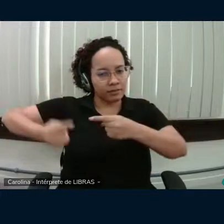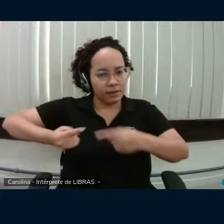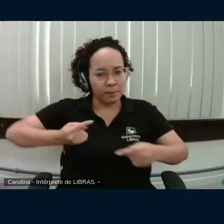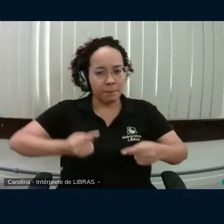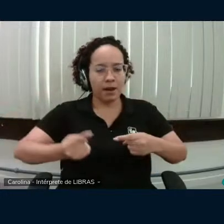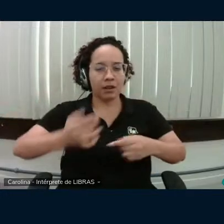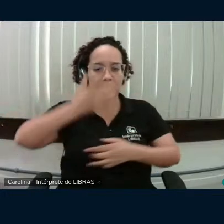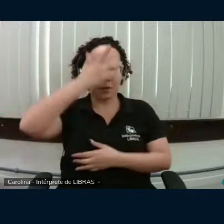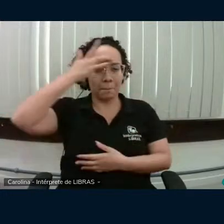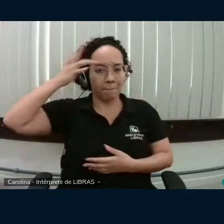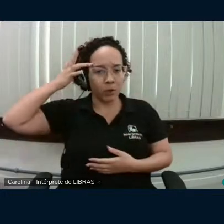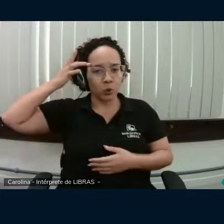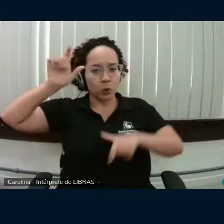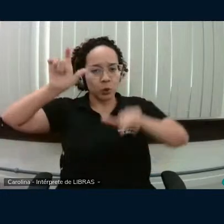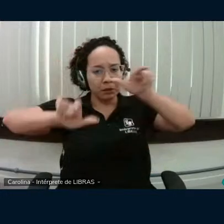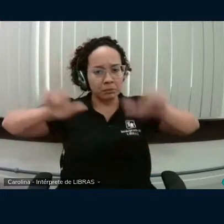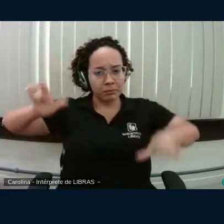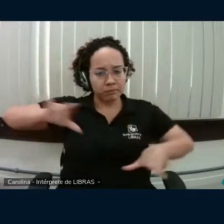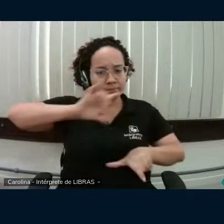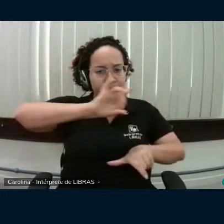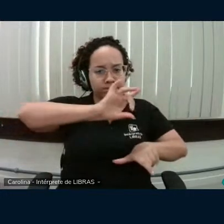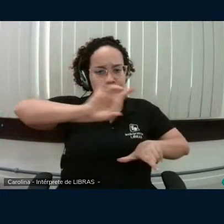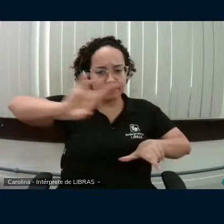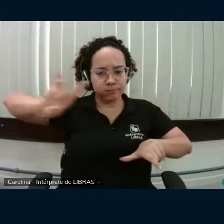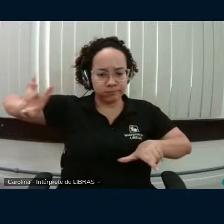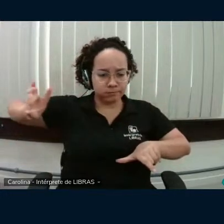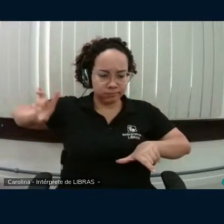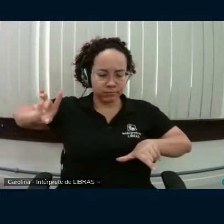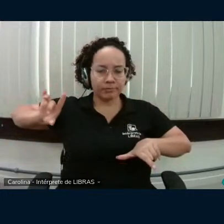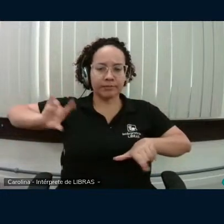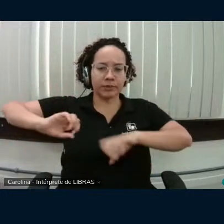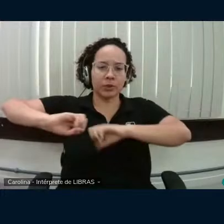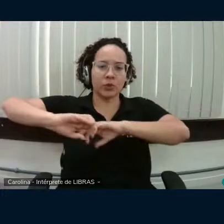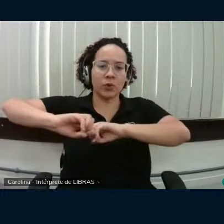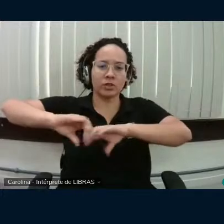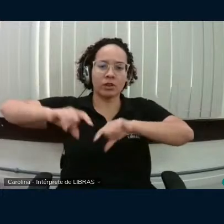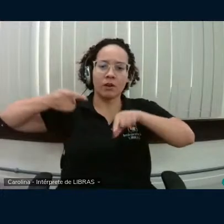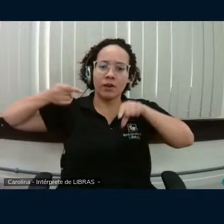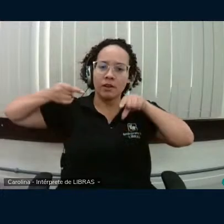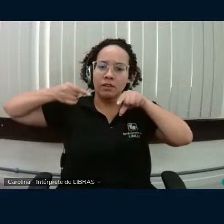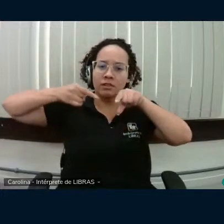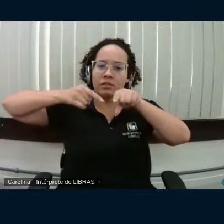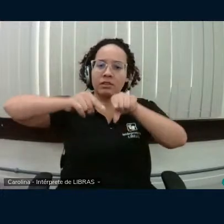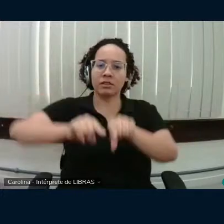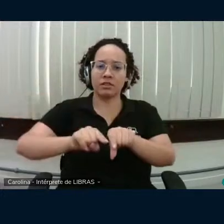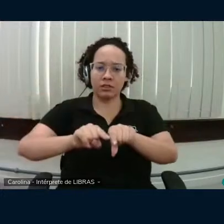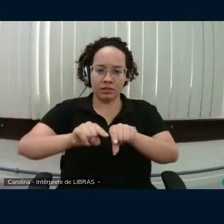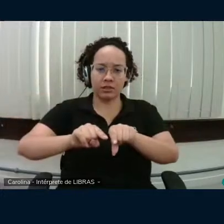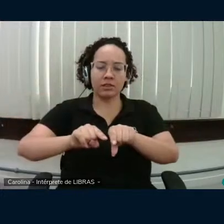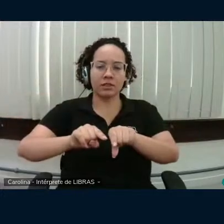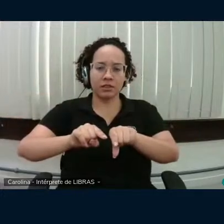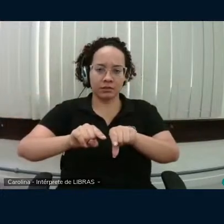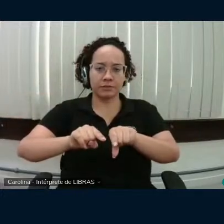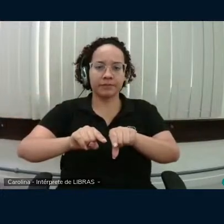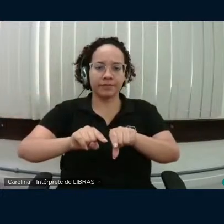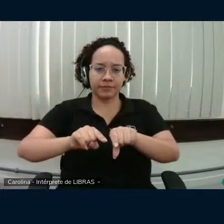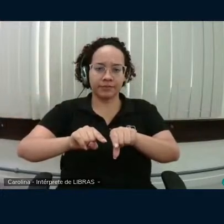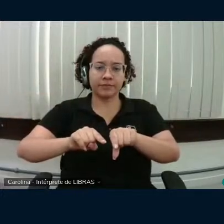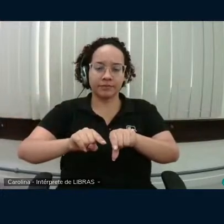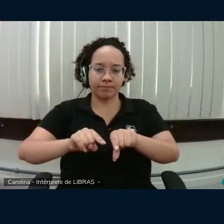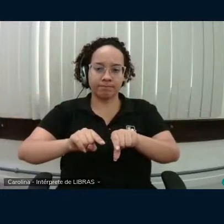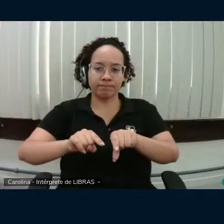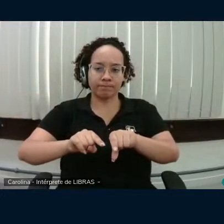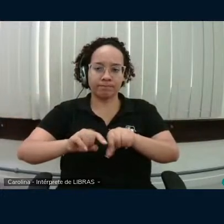dos sujeitos, né? Porque não se faz educação integrada, uns princípios do trabalho com